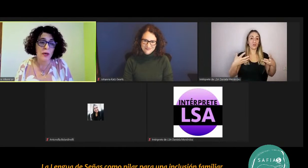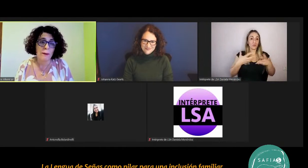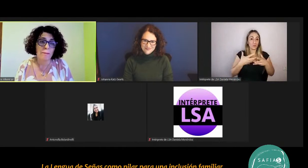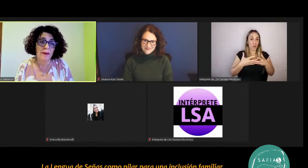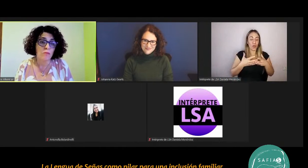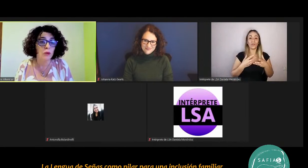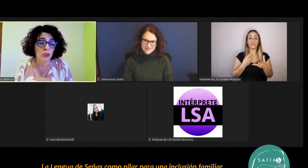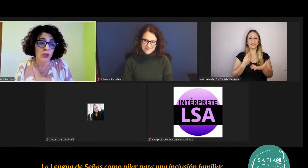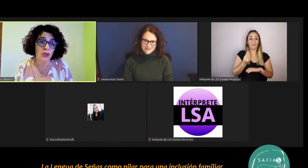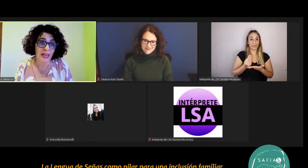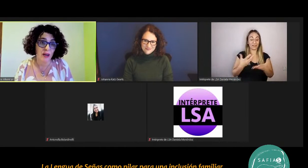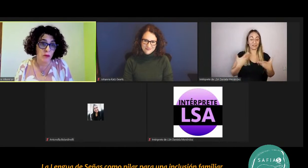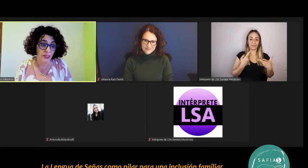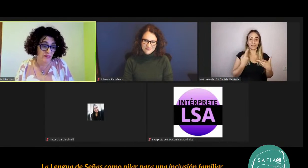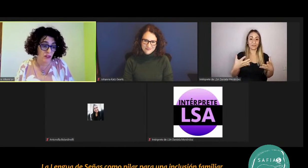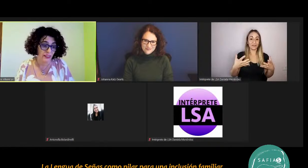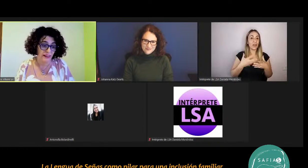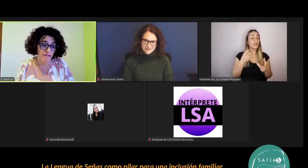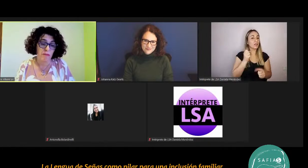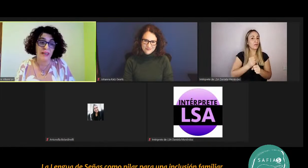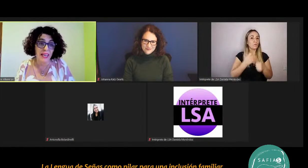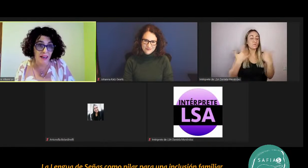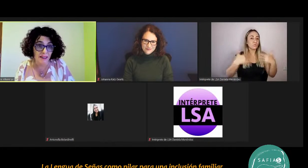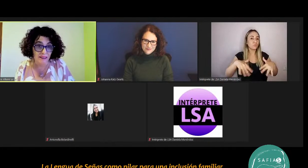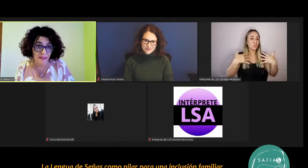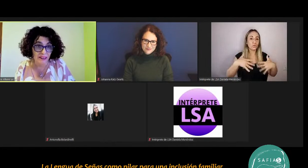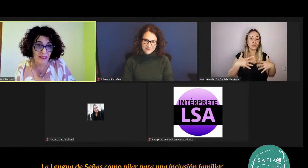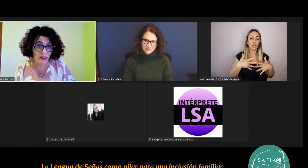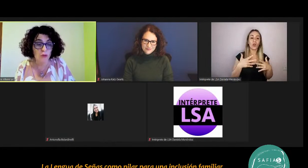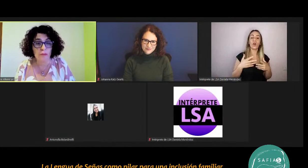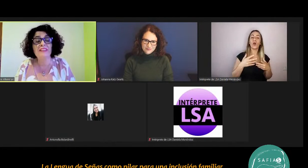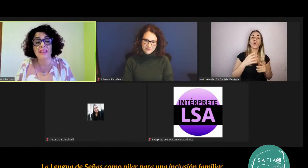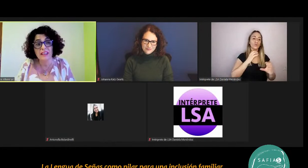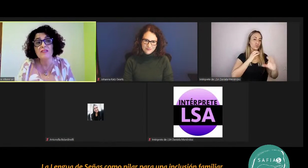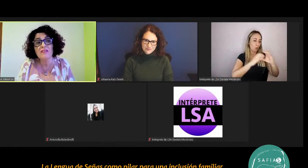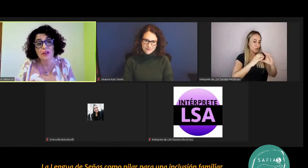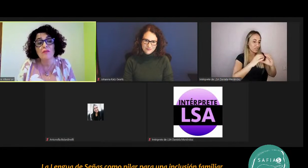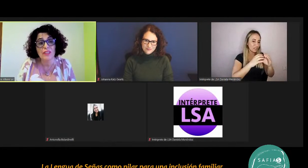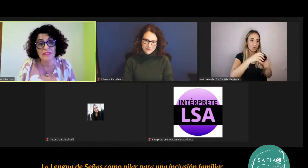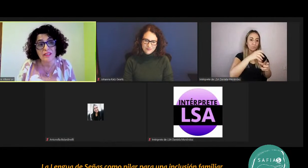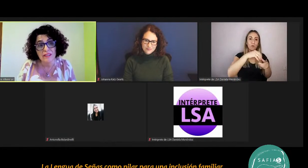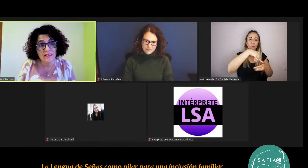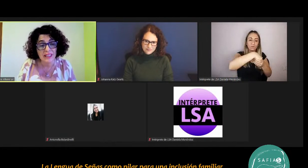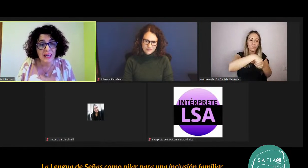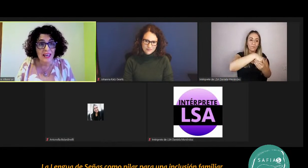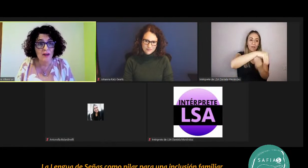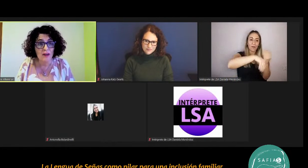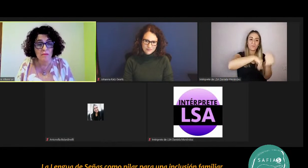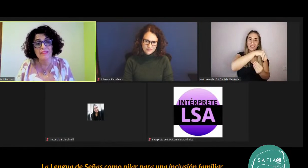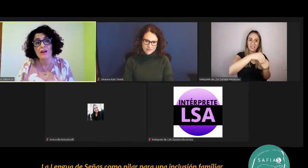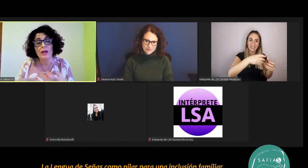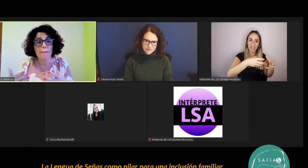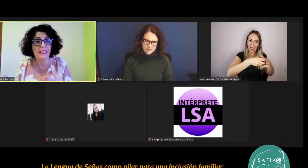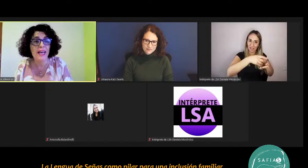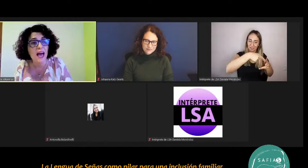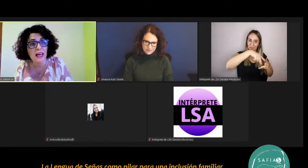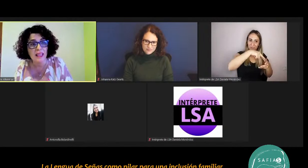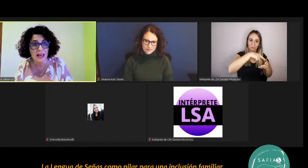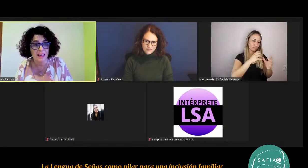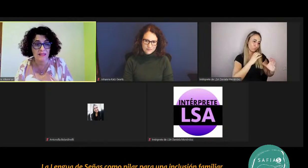trabajamos mucho lo que es la comunicación intrafamiliar, justamente en esto que vos decís, en lo que pasa con